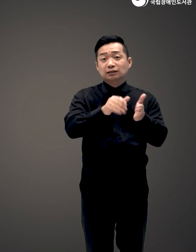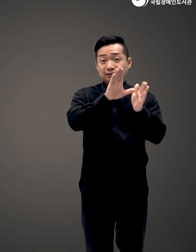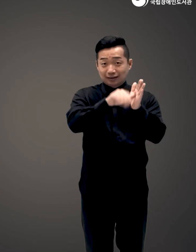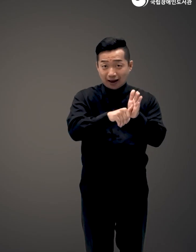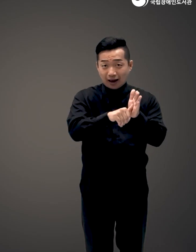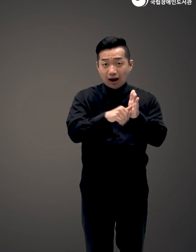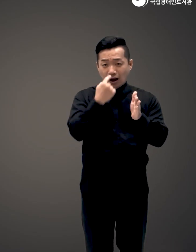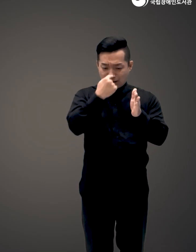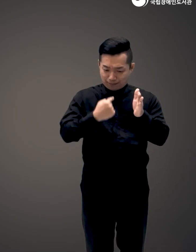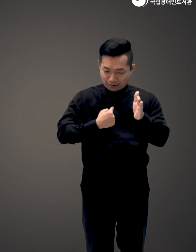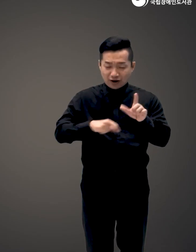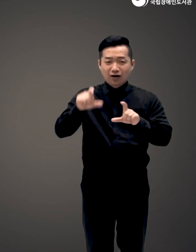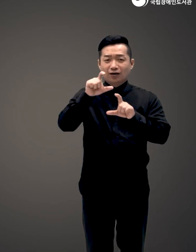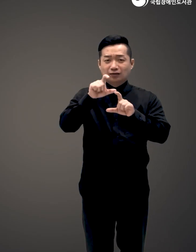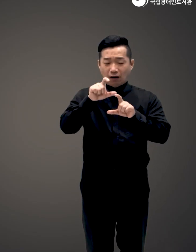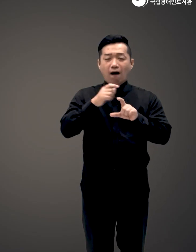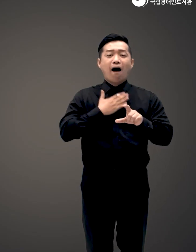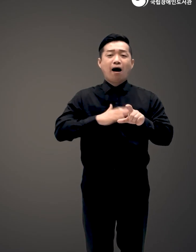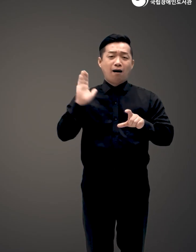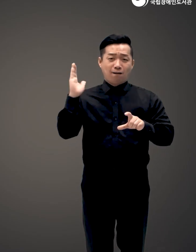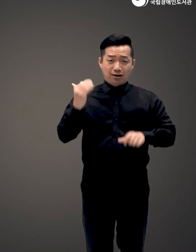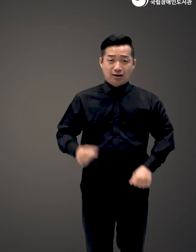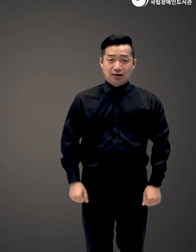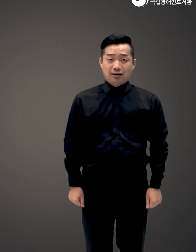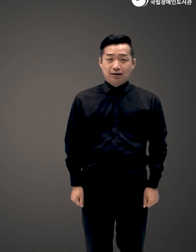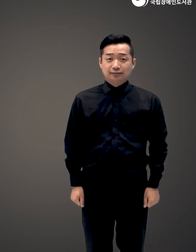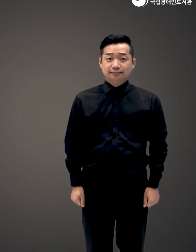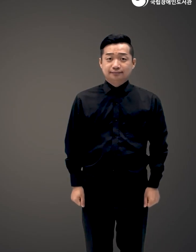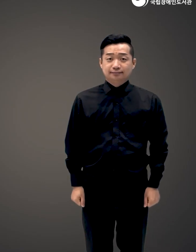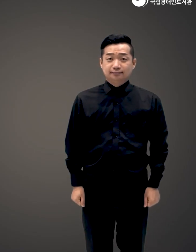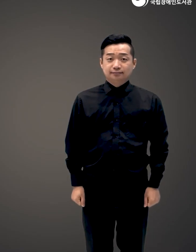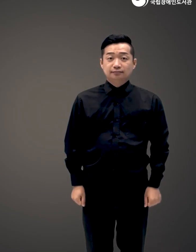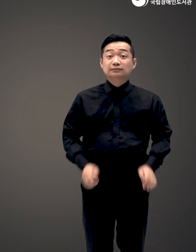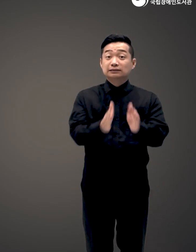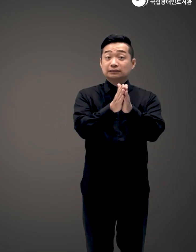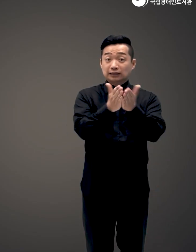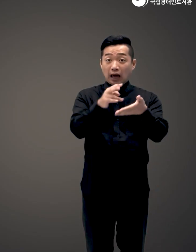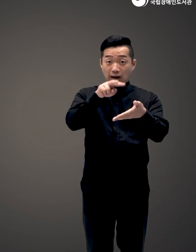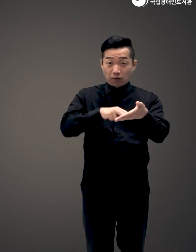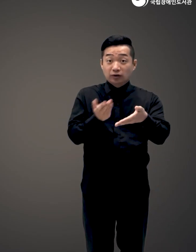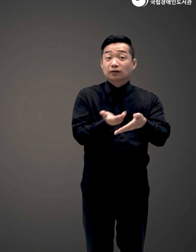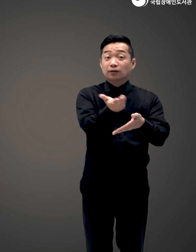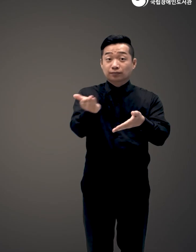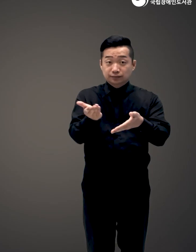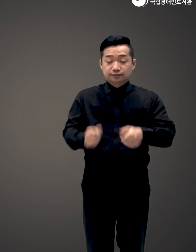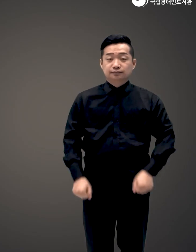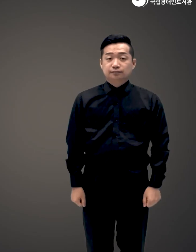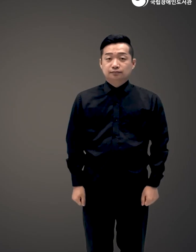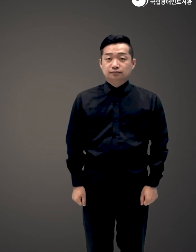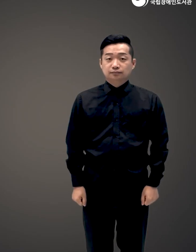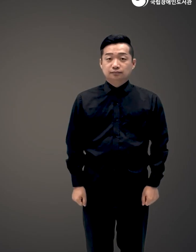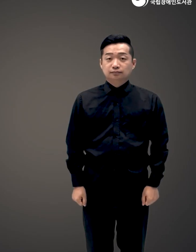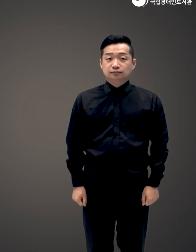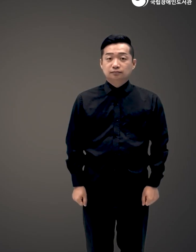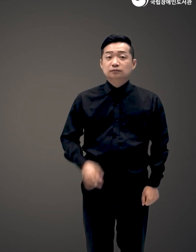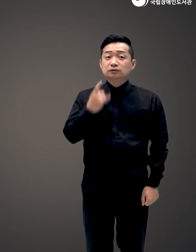만화를 그리면서 오히려 또 저를 더 알게 됐고 이렇게 된 것 같아요. 그러니까 이 책을 보시는